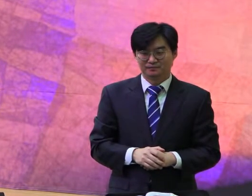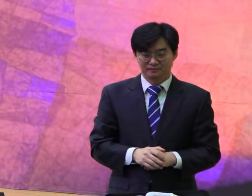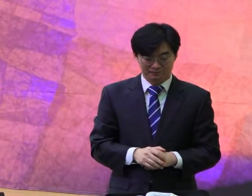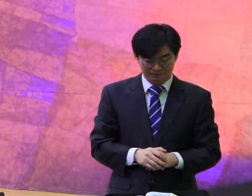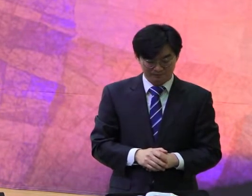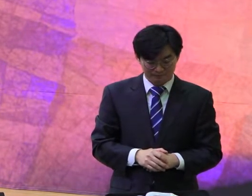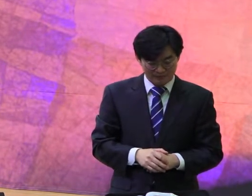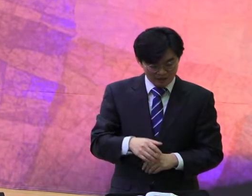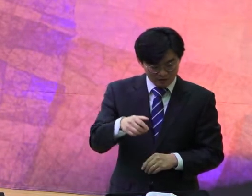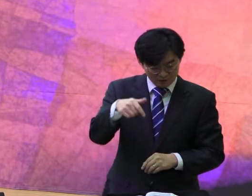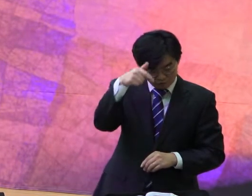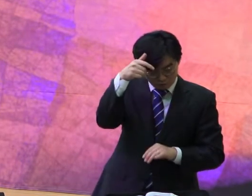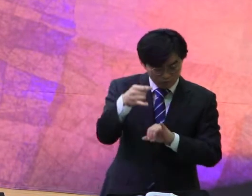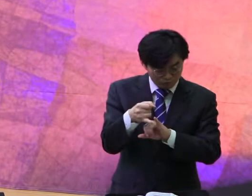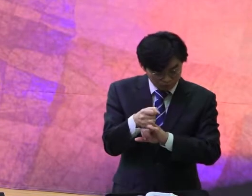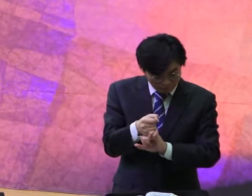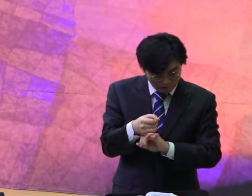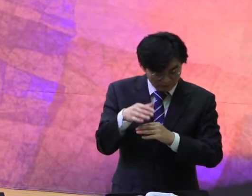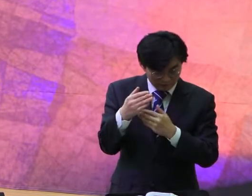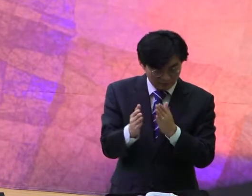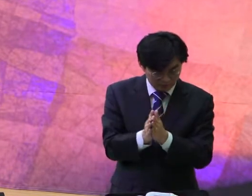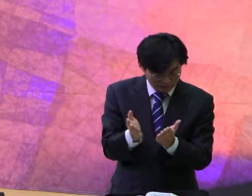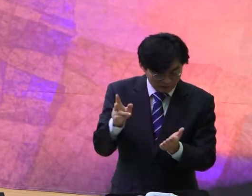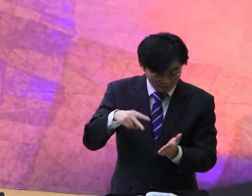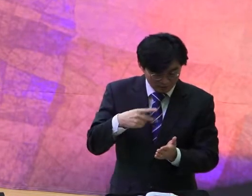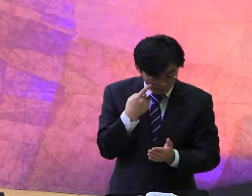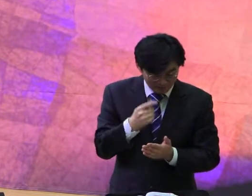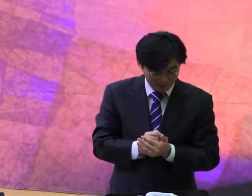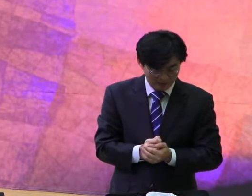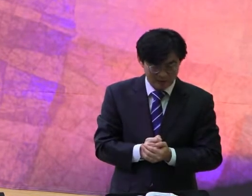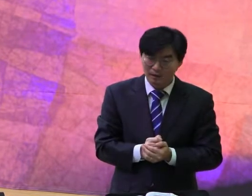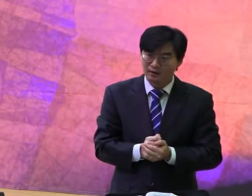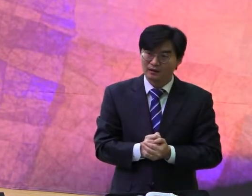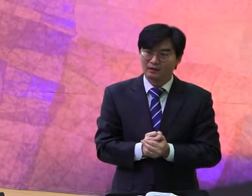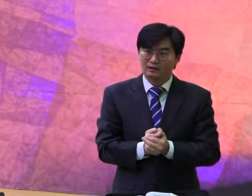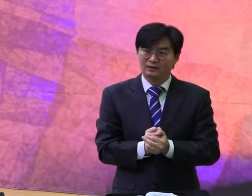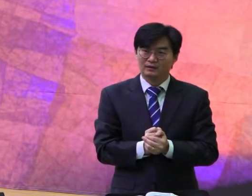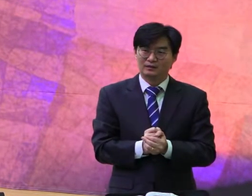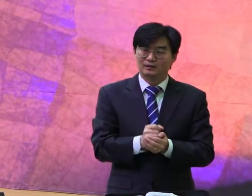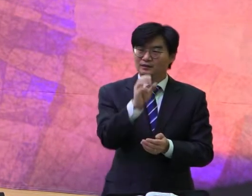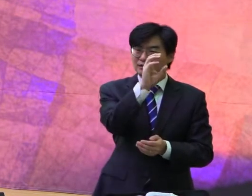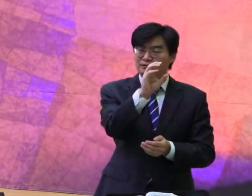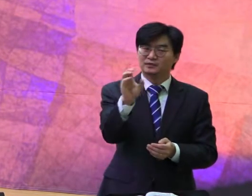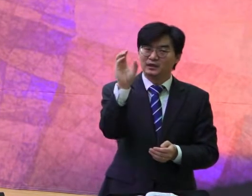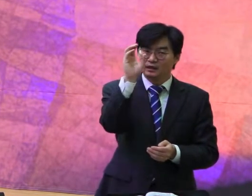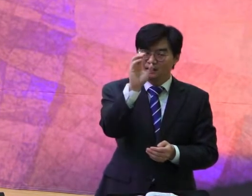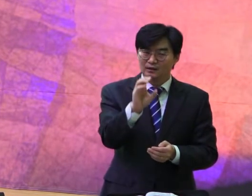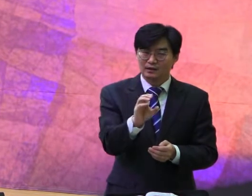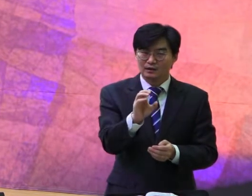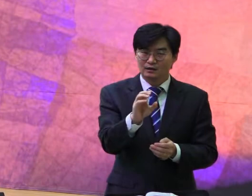구약성경 이사야 35장 1절과 2절을 보면 이 신앙에 정말 십자가를 통해서